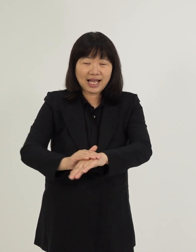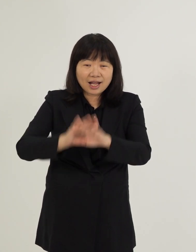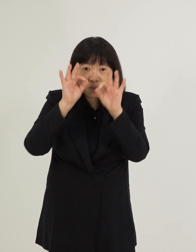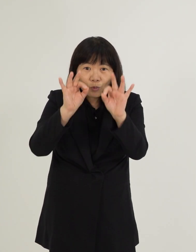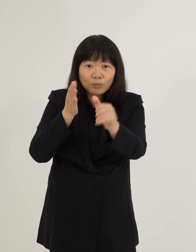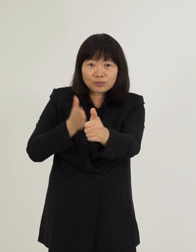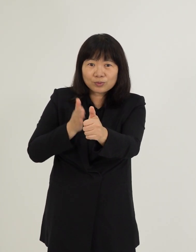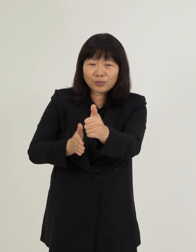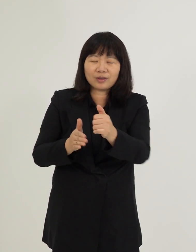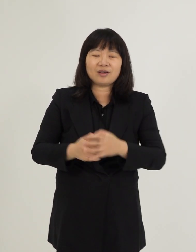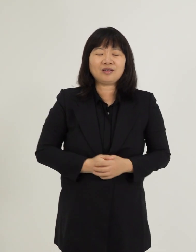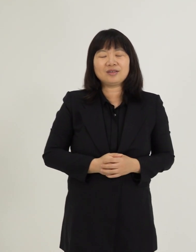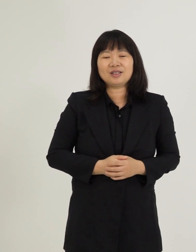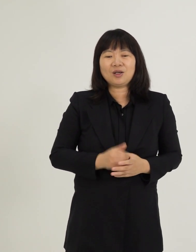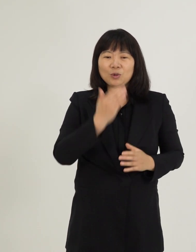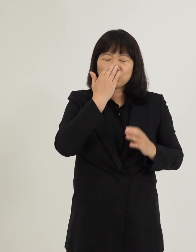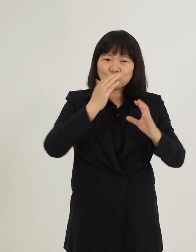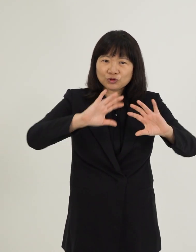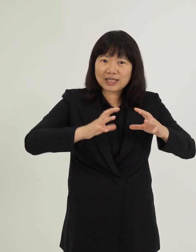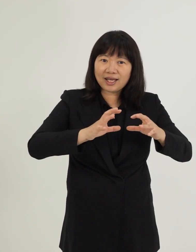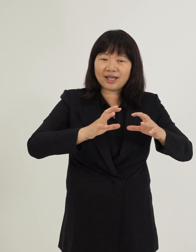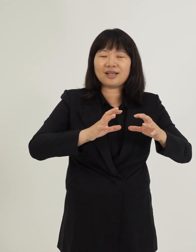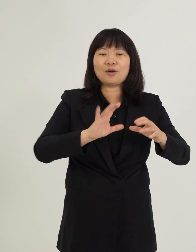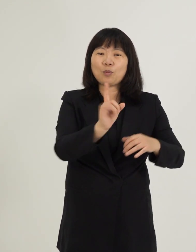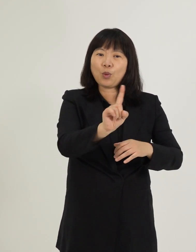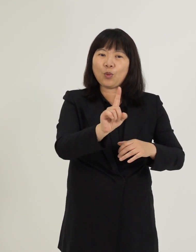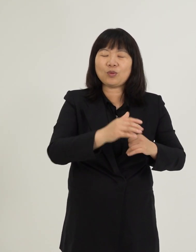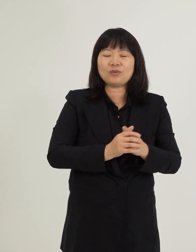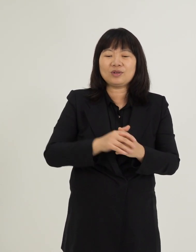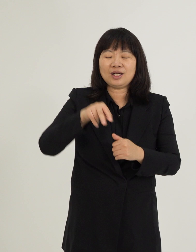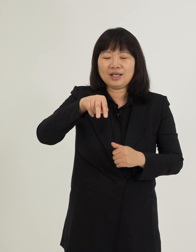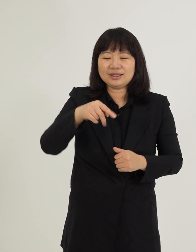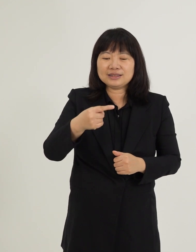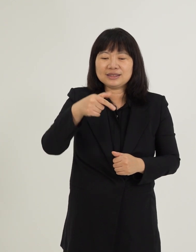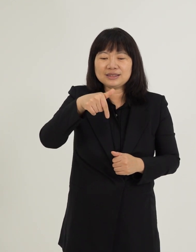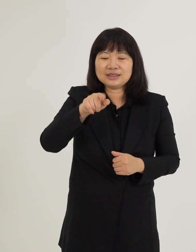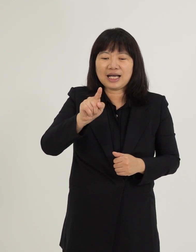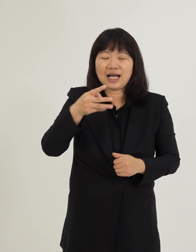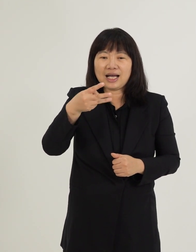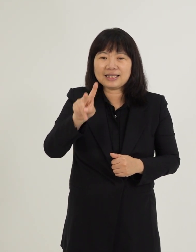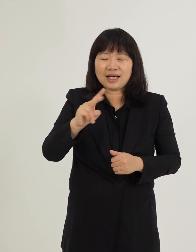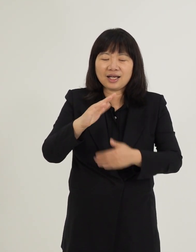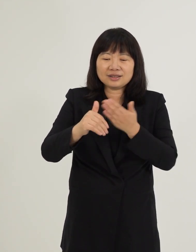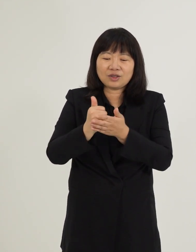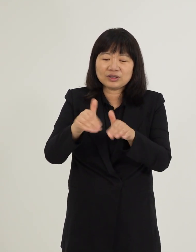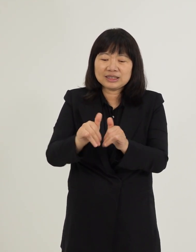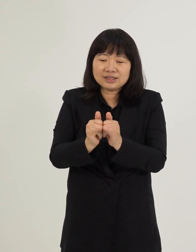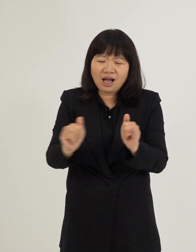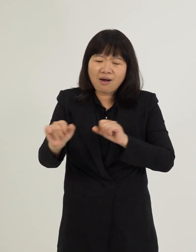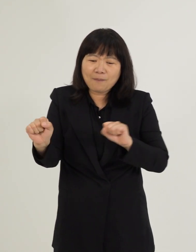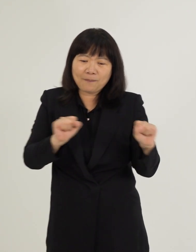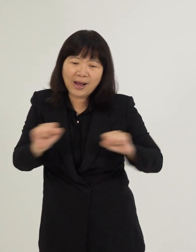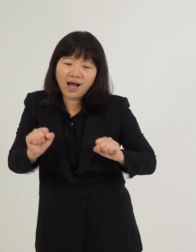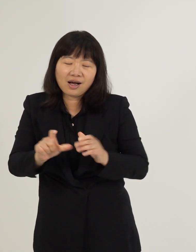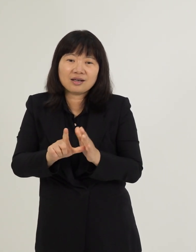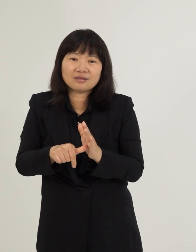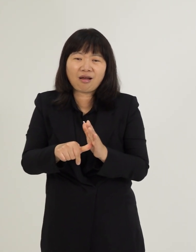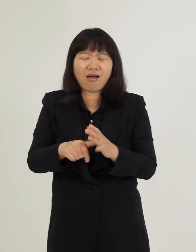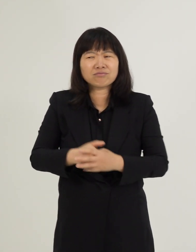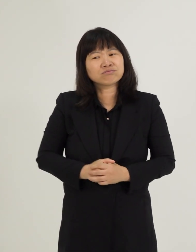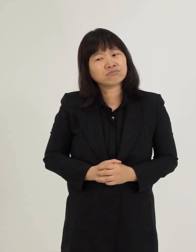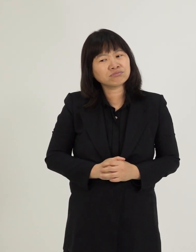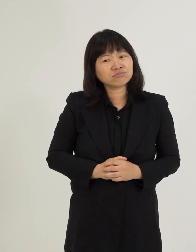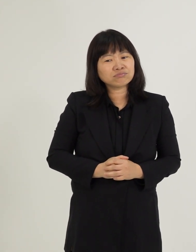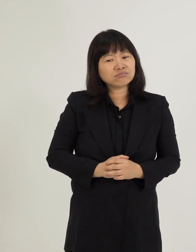유대라는 나라는 이 스가랴 선지자가 활동하던 당시에는 이거 나라라고 할